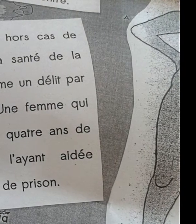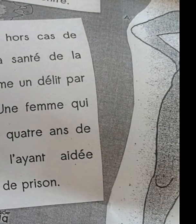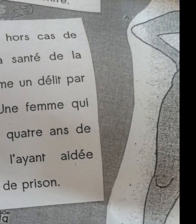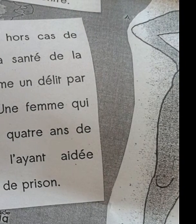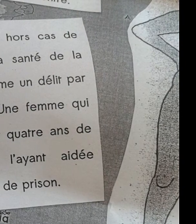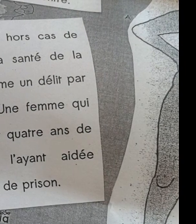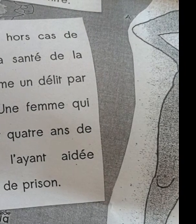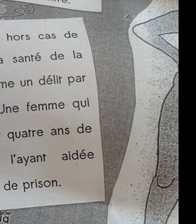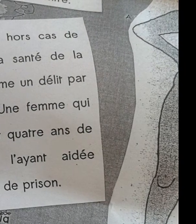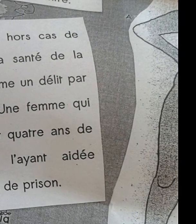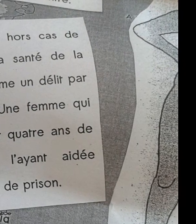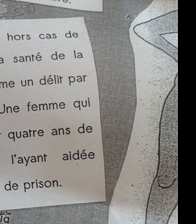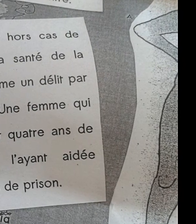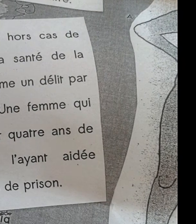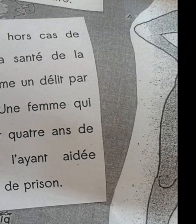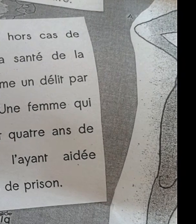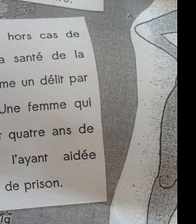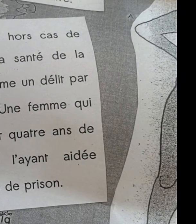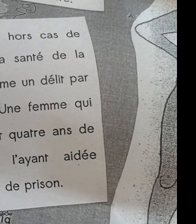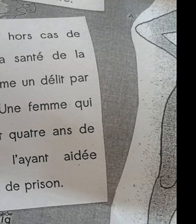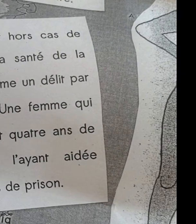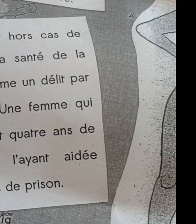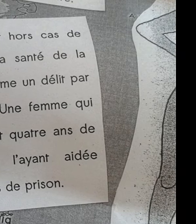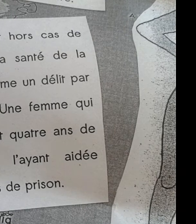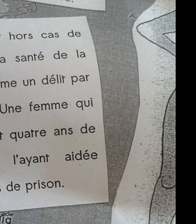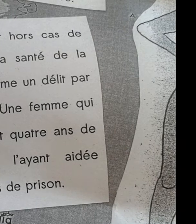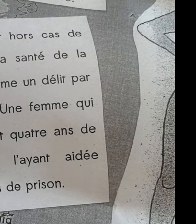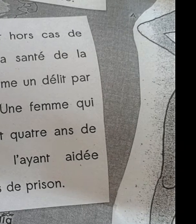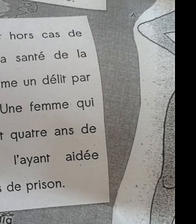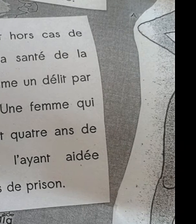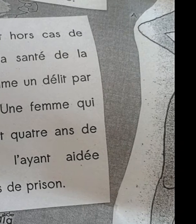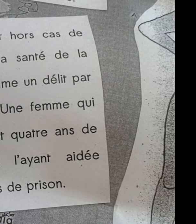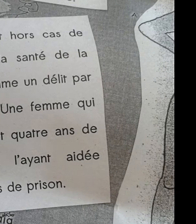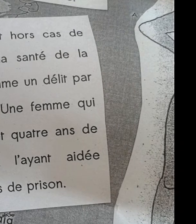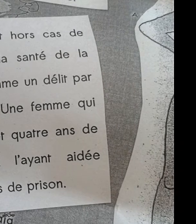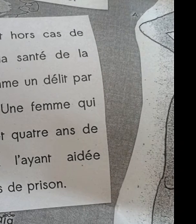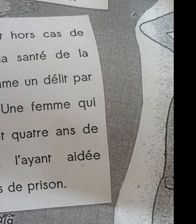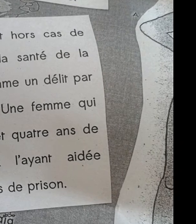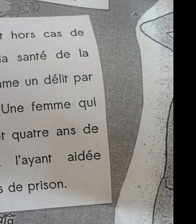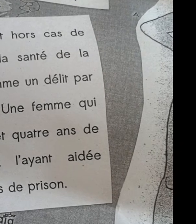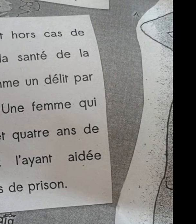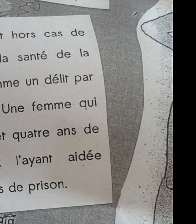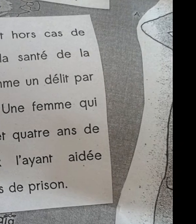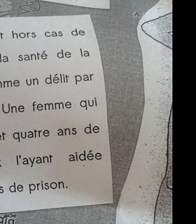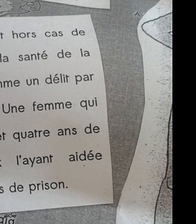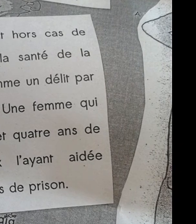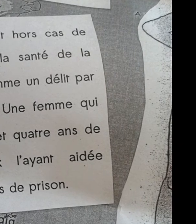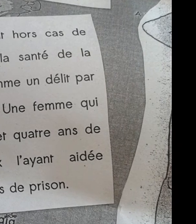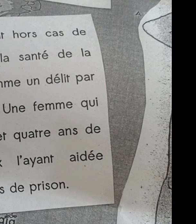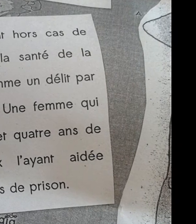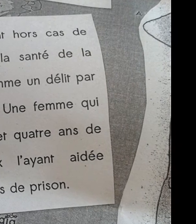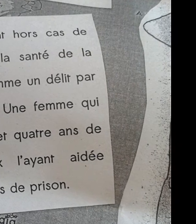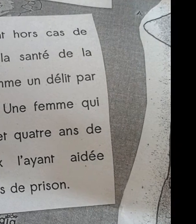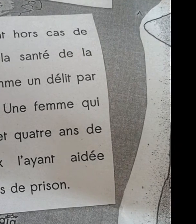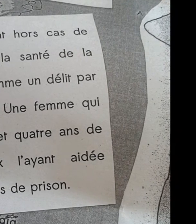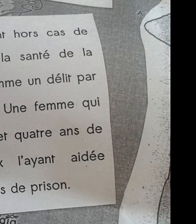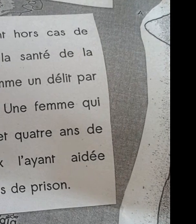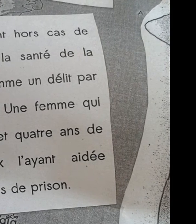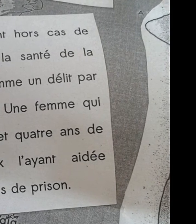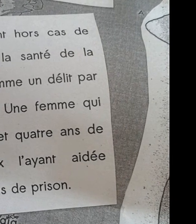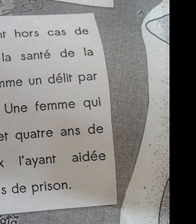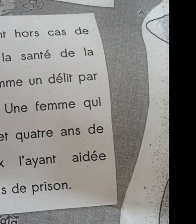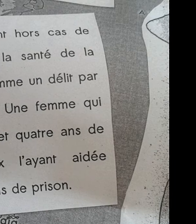del caudillo quieren gobernar mi útero, mi coño. No es vuestro templo bendito, mi cuerpo, mi cuerpo, mi